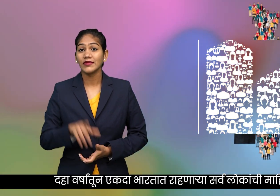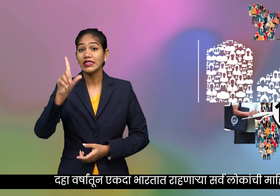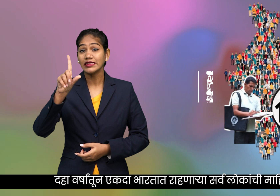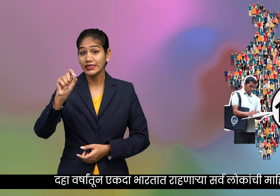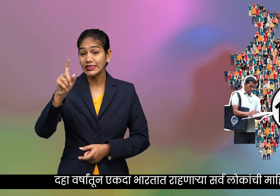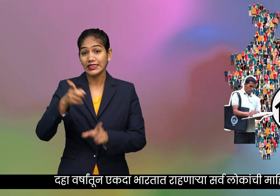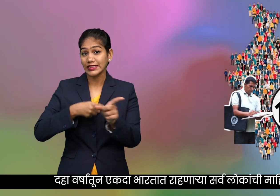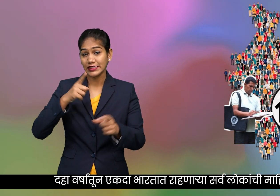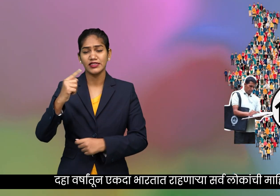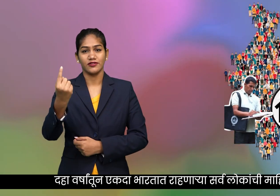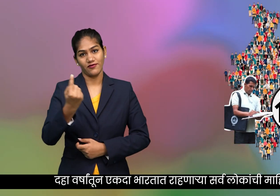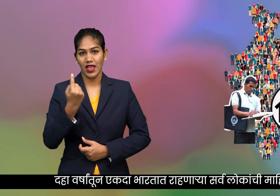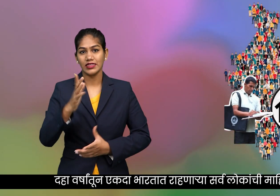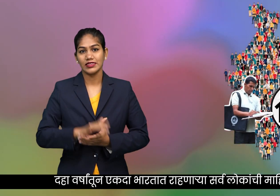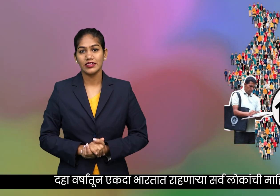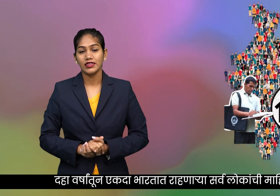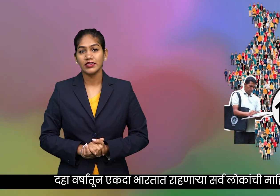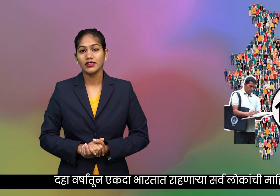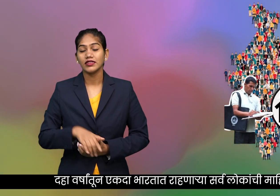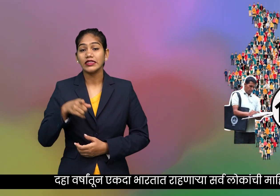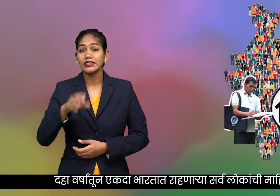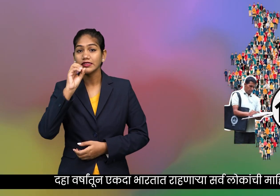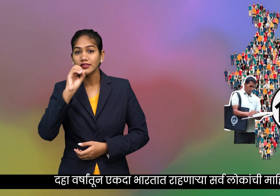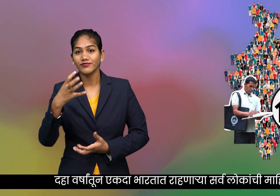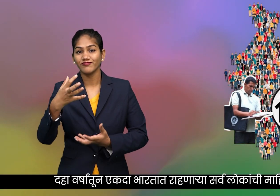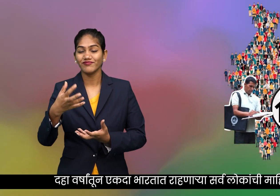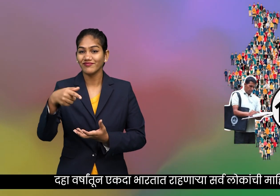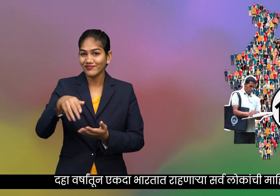10 वर्षातून एकदा भारतात राहणाऱ्या सर्व लोकांची माहिती गोळा केली जाते.